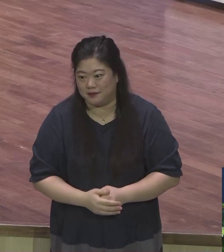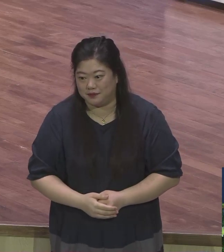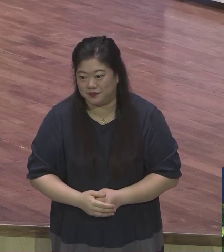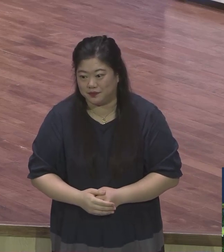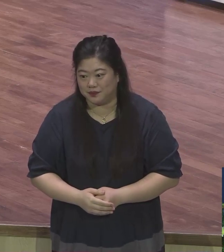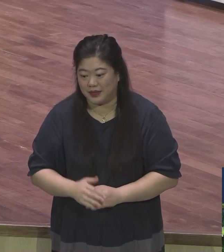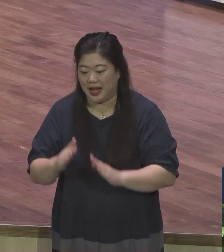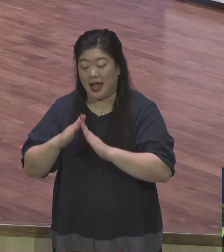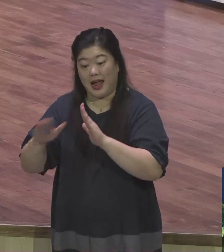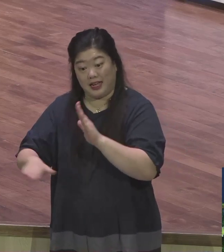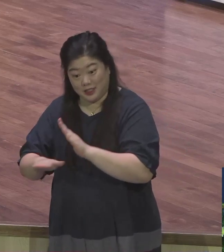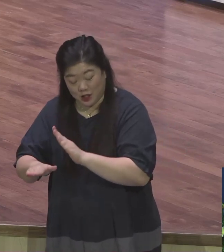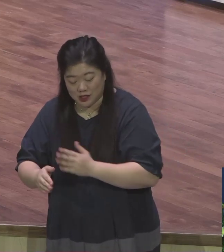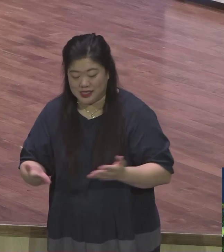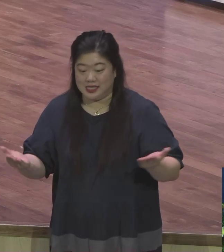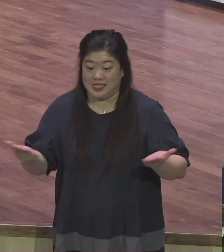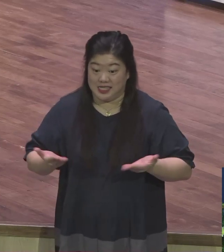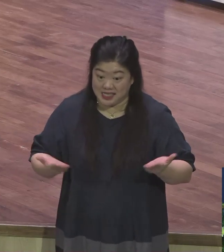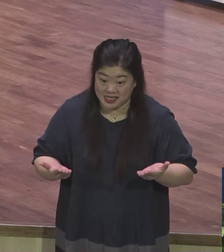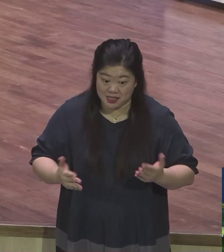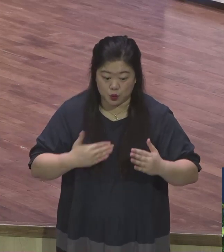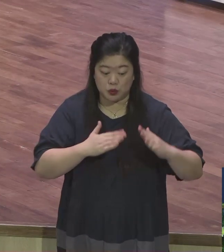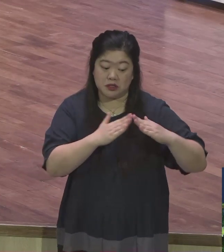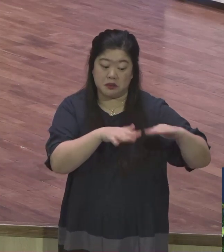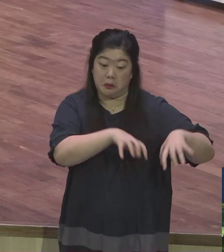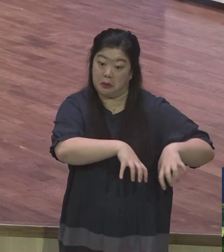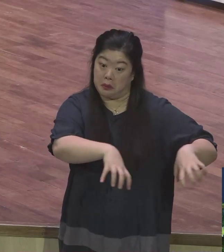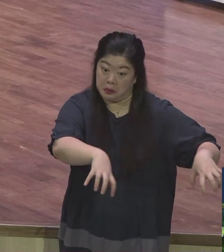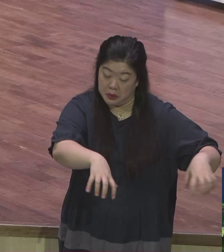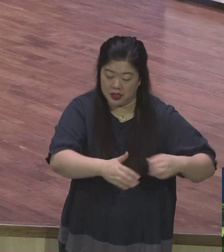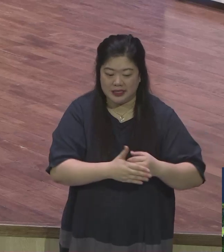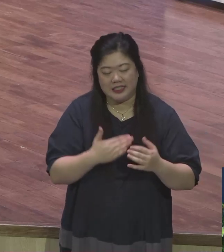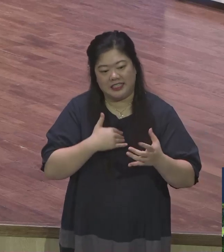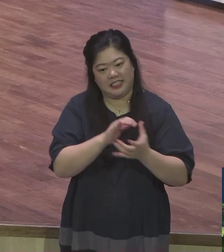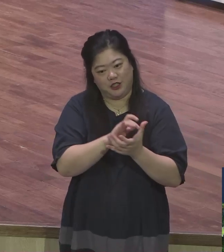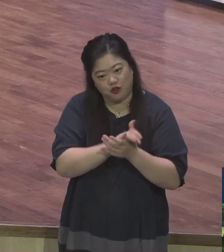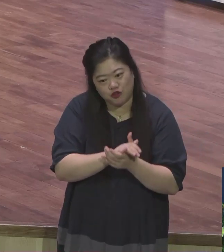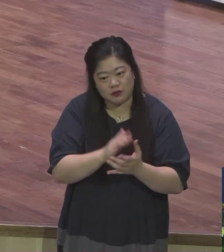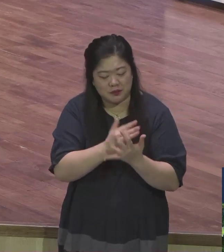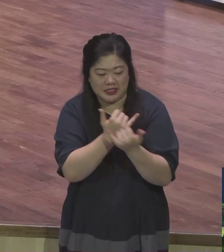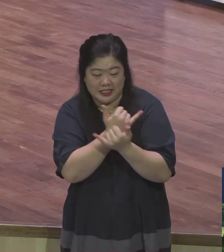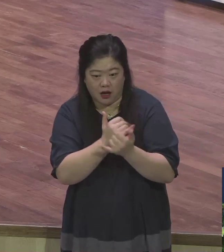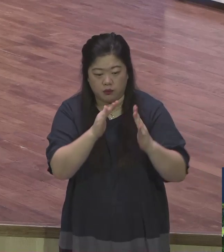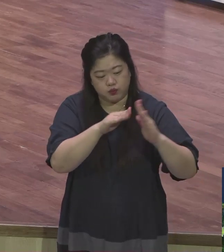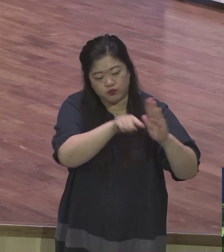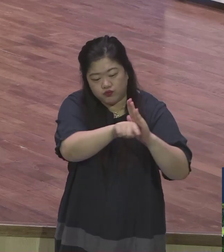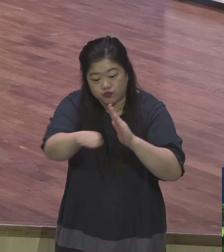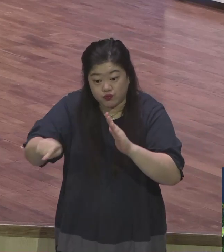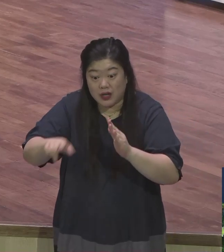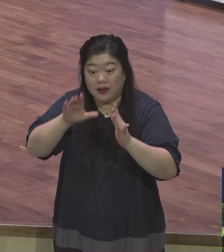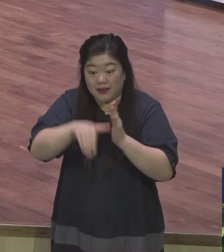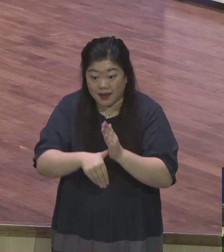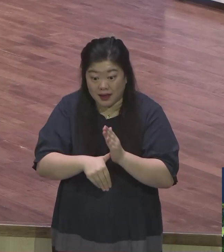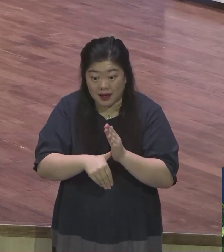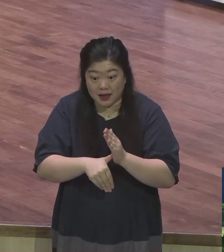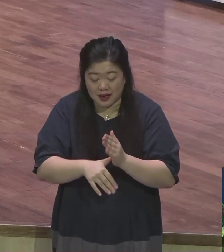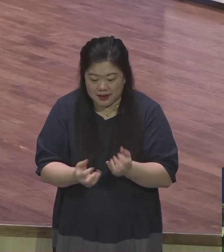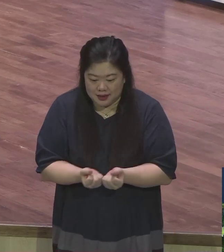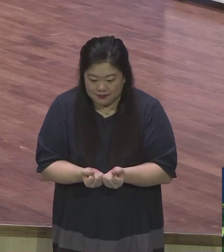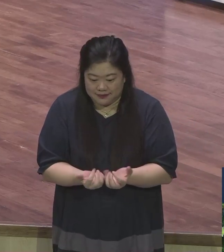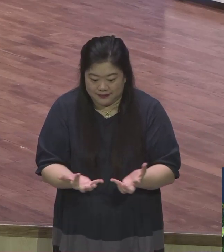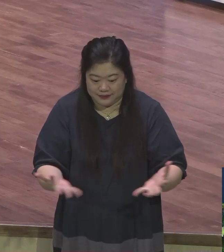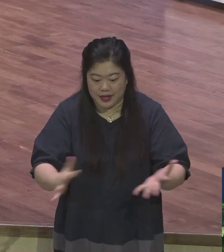가정현장 직장현장 지역현장 그야말로 우리가 살고 이 나라 세계 모든 현장 현장 변화의